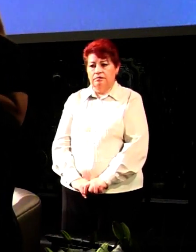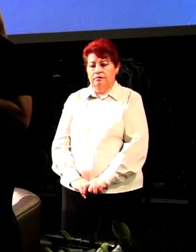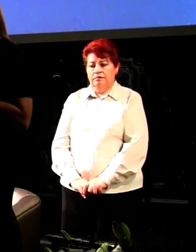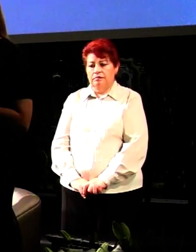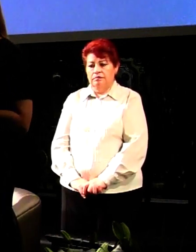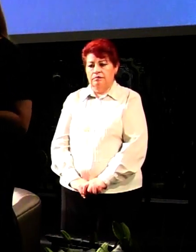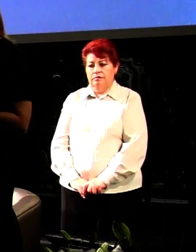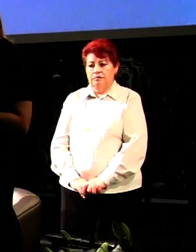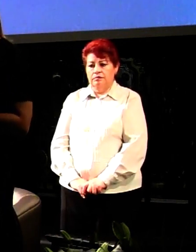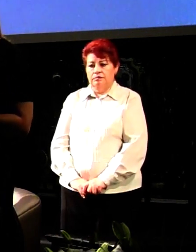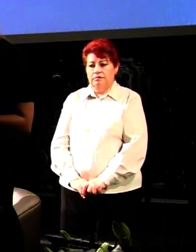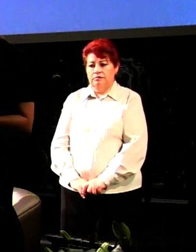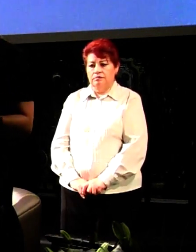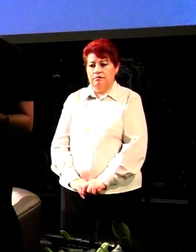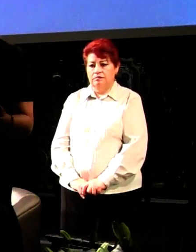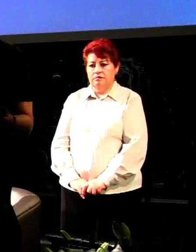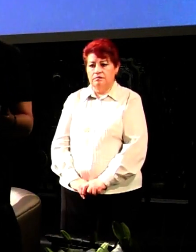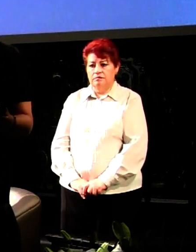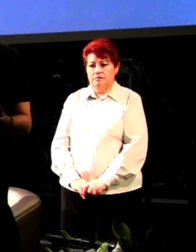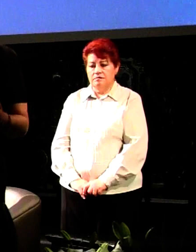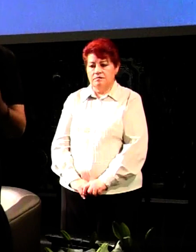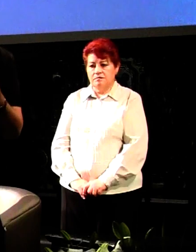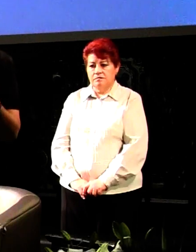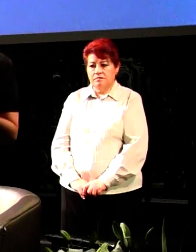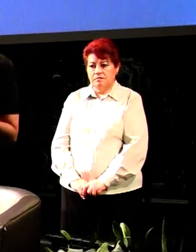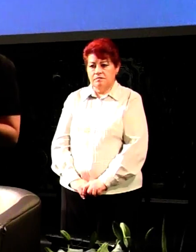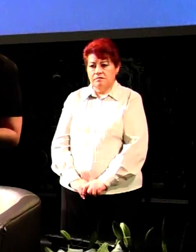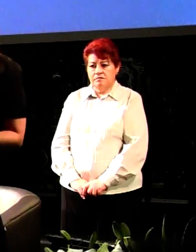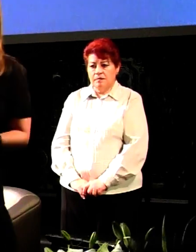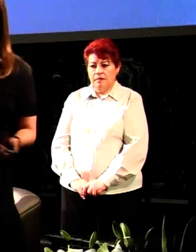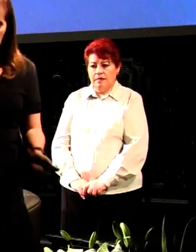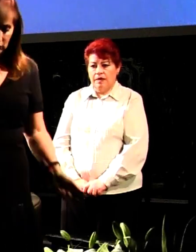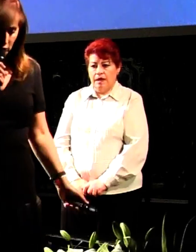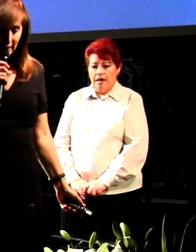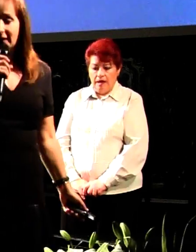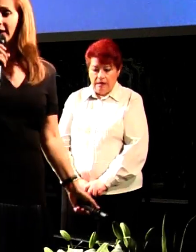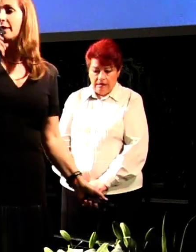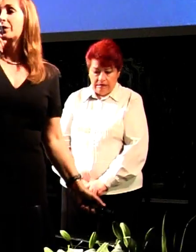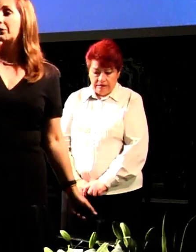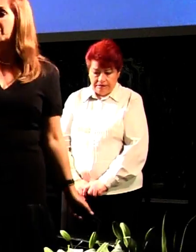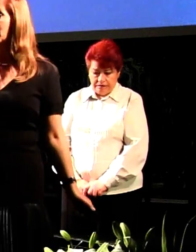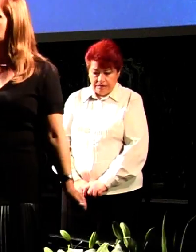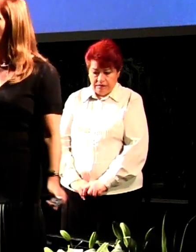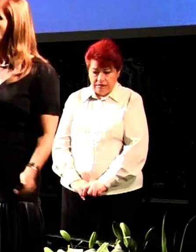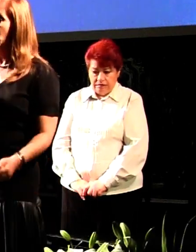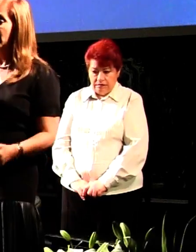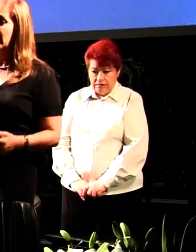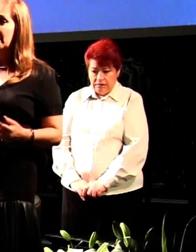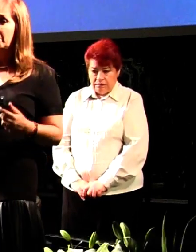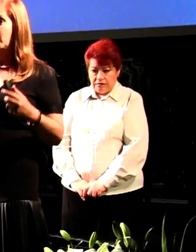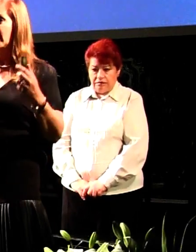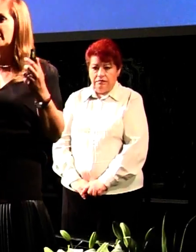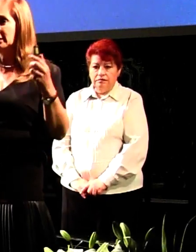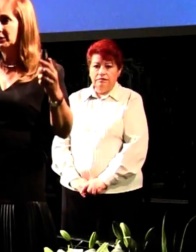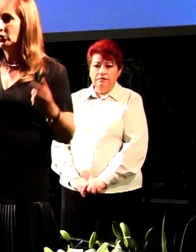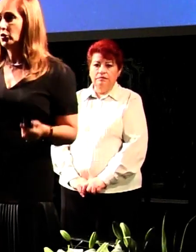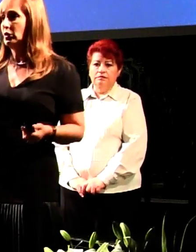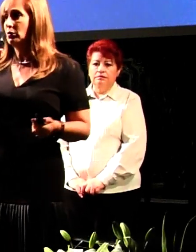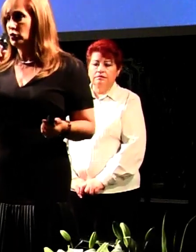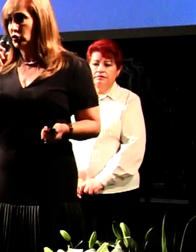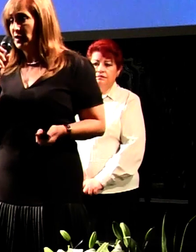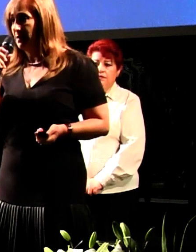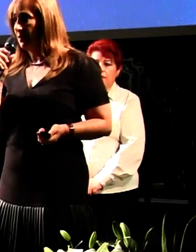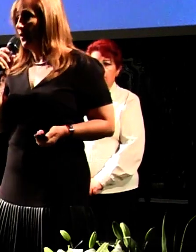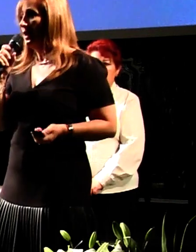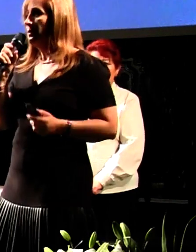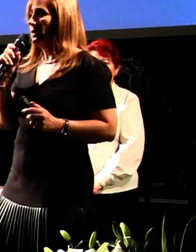o el acoso escolar? Precisamente. Primero vamos a ver el acoso escolar en forma muy breve, porque, repito, no tengo